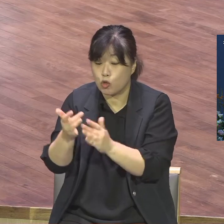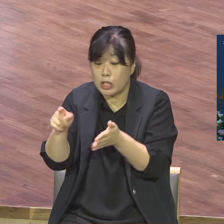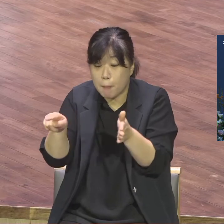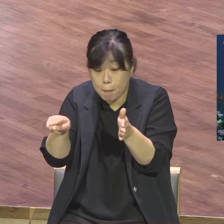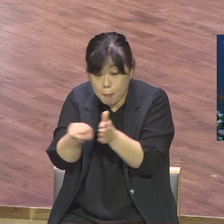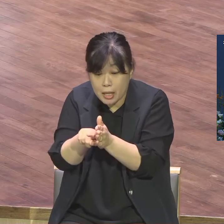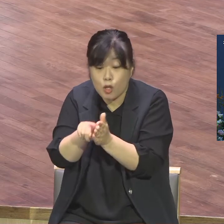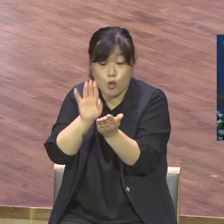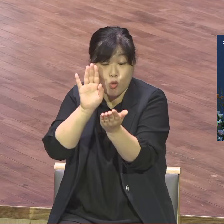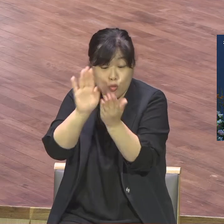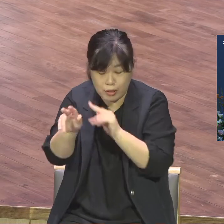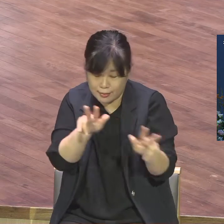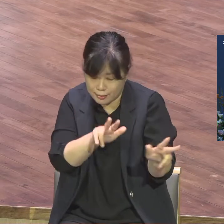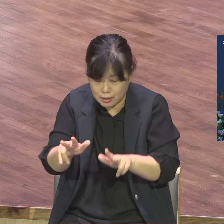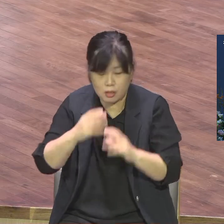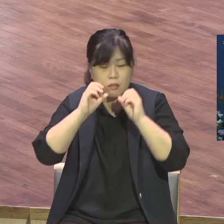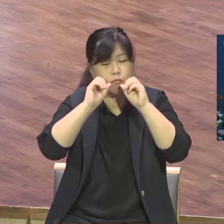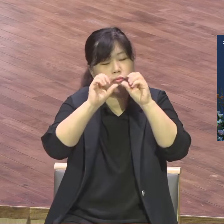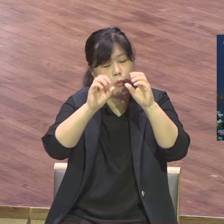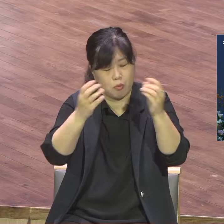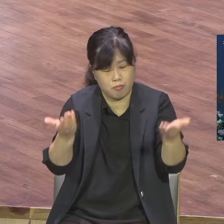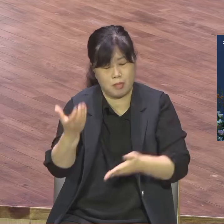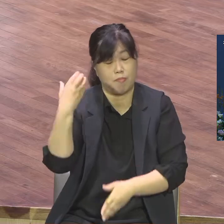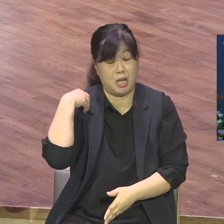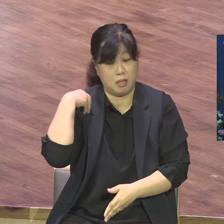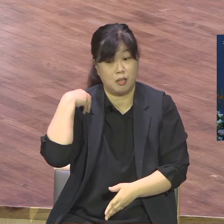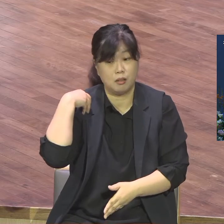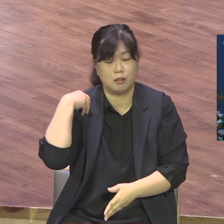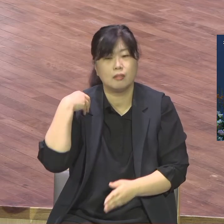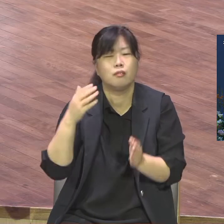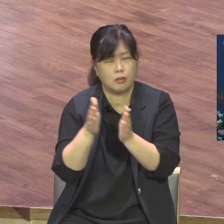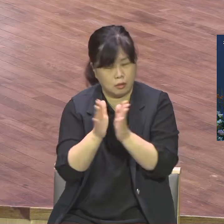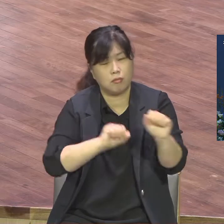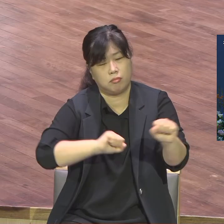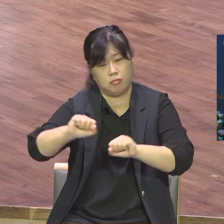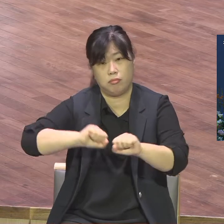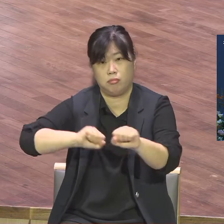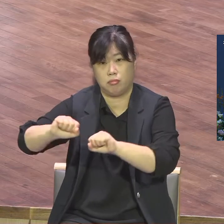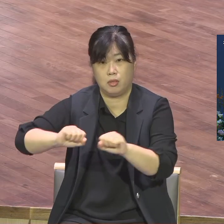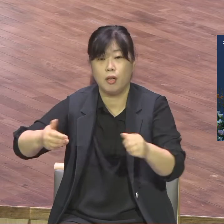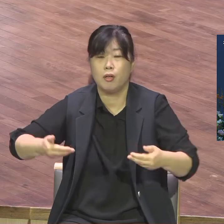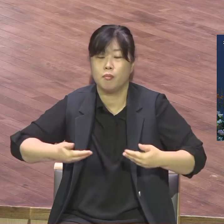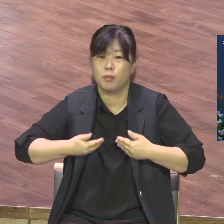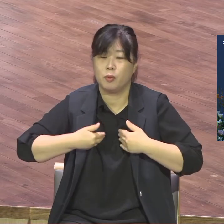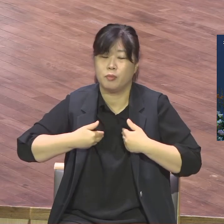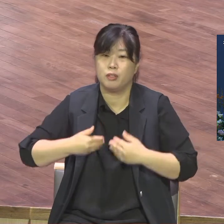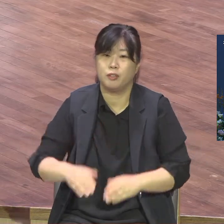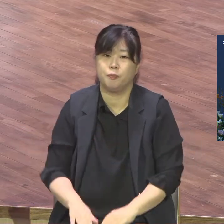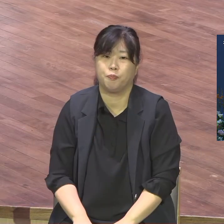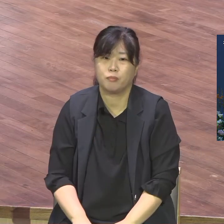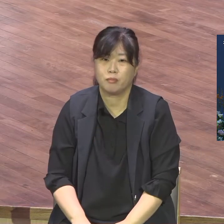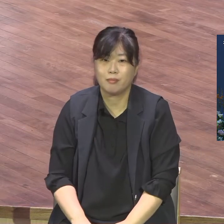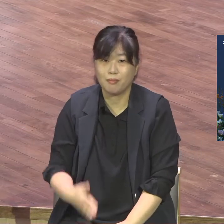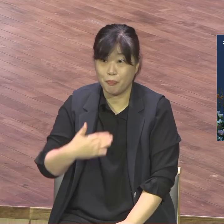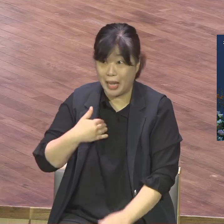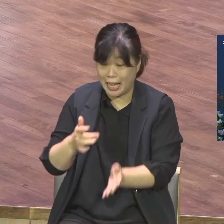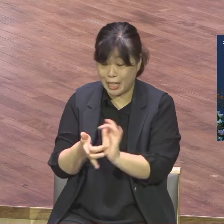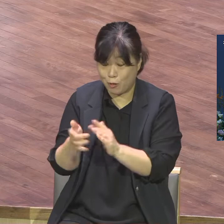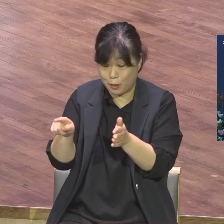순간부터 그때부터 그 현장에 그 현장에서 이제부터 생명